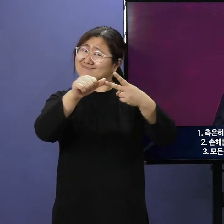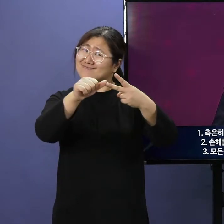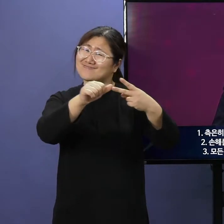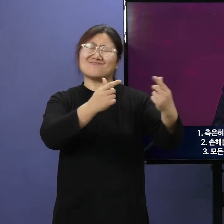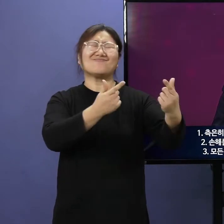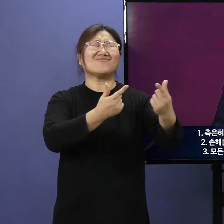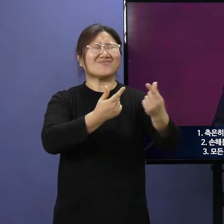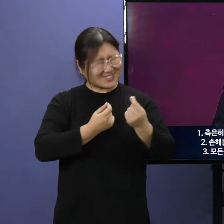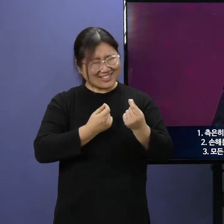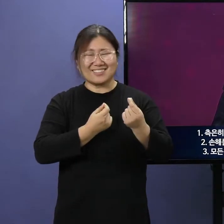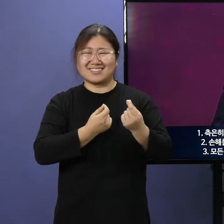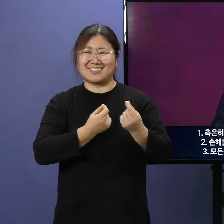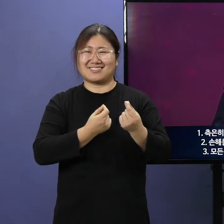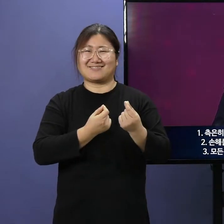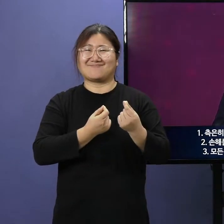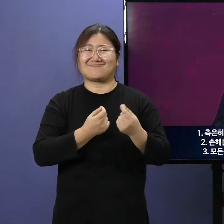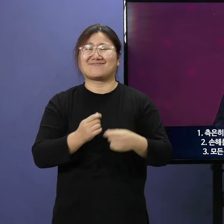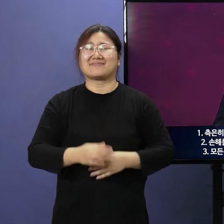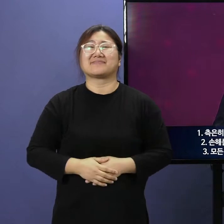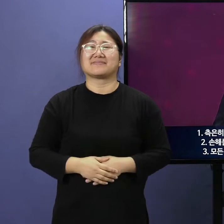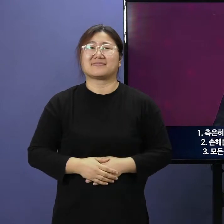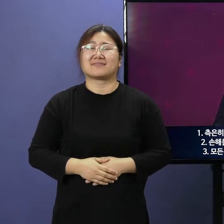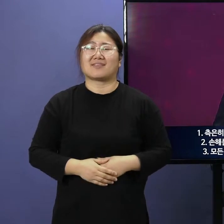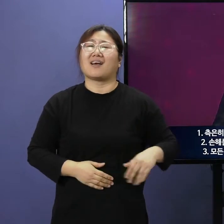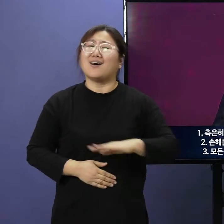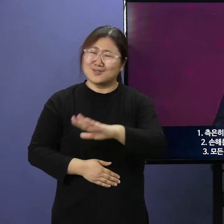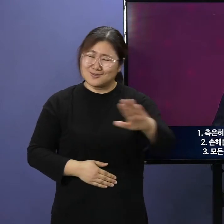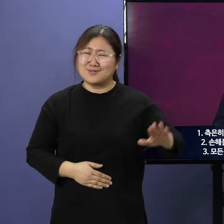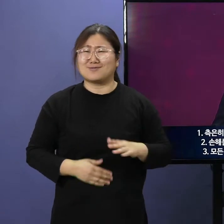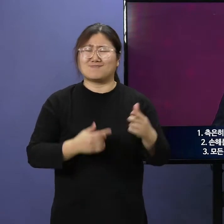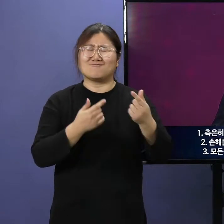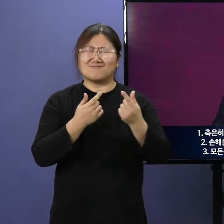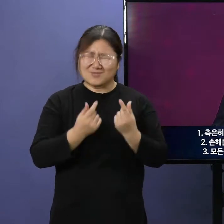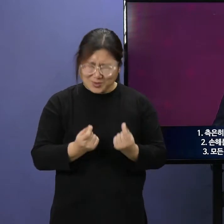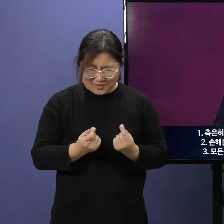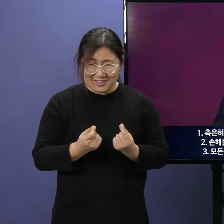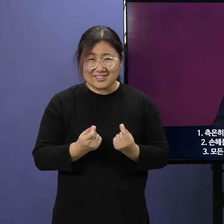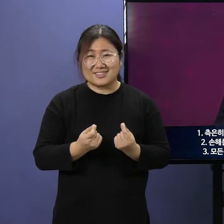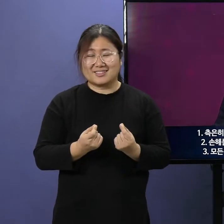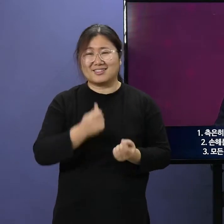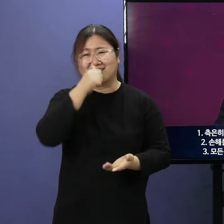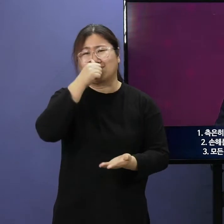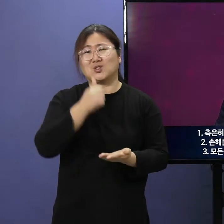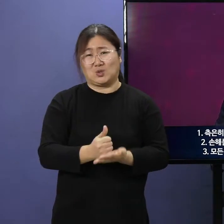이놈이나 저놈이나 똑같던 그 두 아들과 똑같이 우리도 죄인입니다.